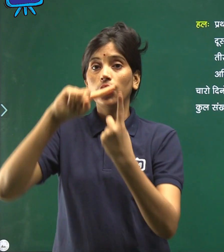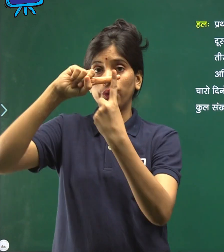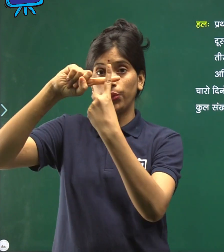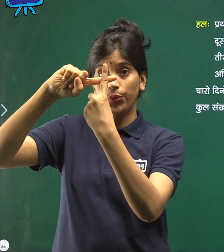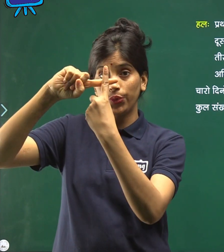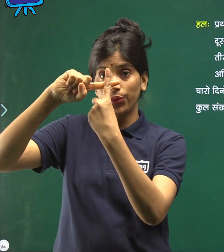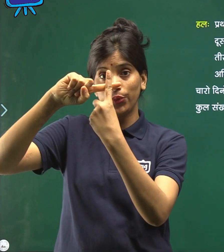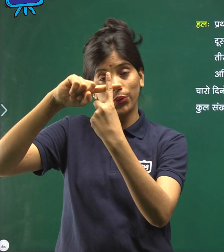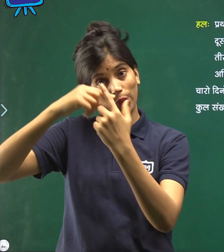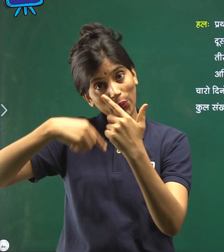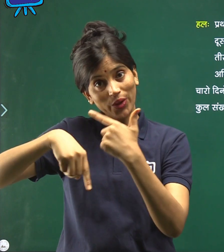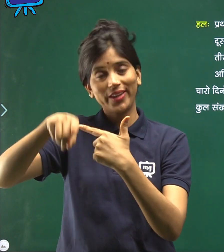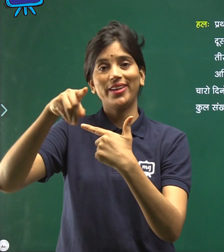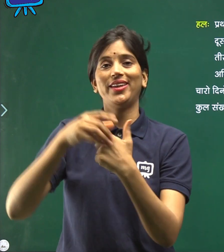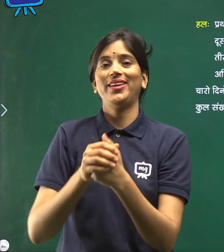योग करेंगे